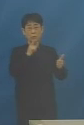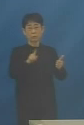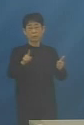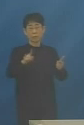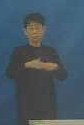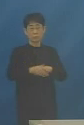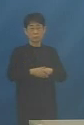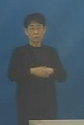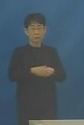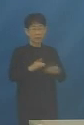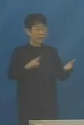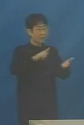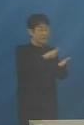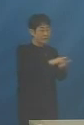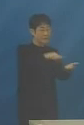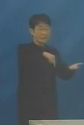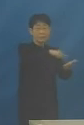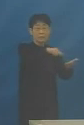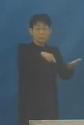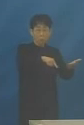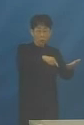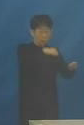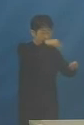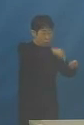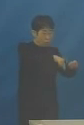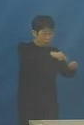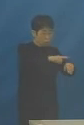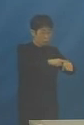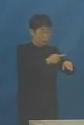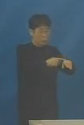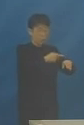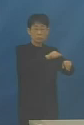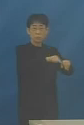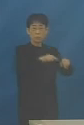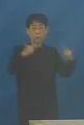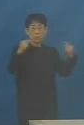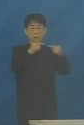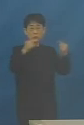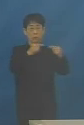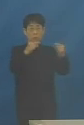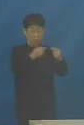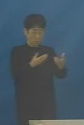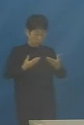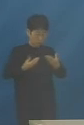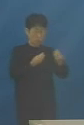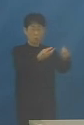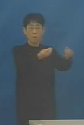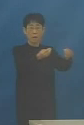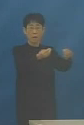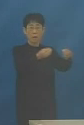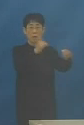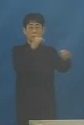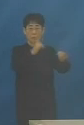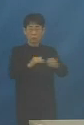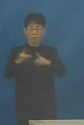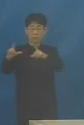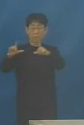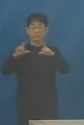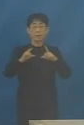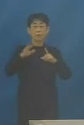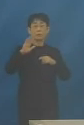我々言ってるんですが基地の性格の議論についてはこれは買えないという回答をいただいており